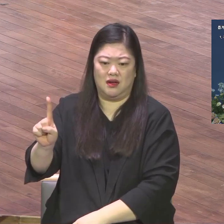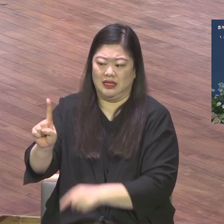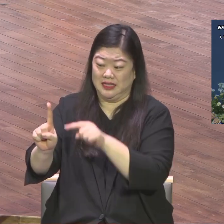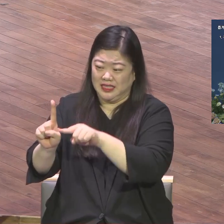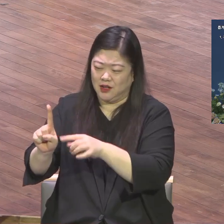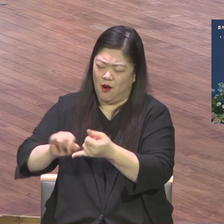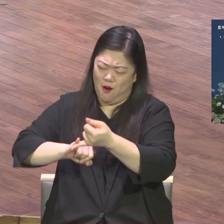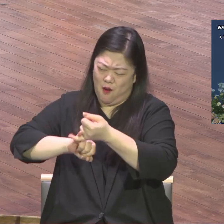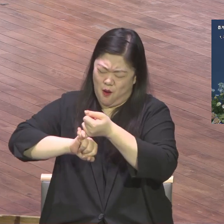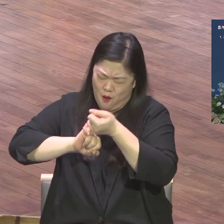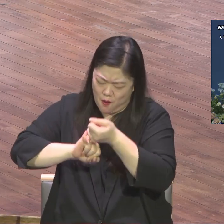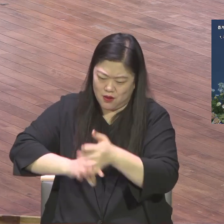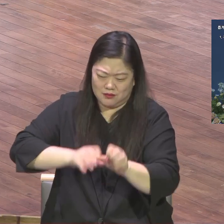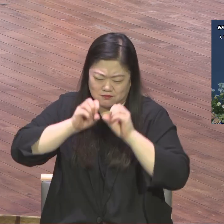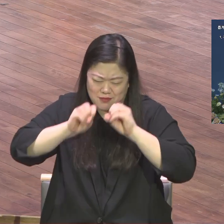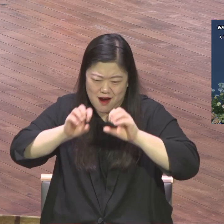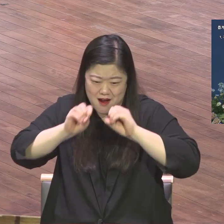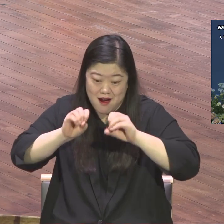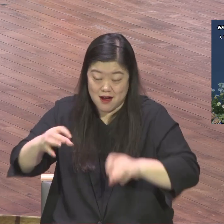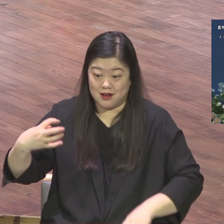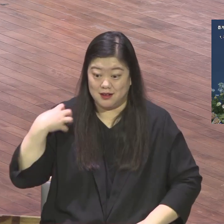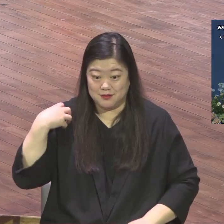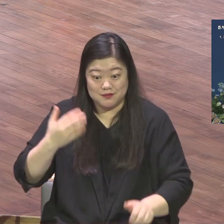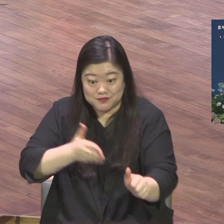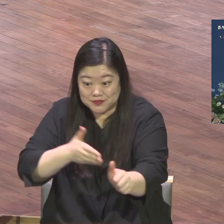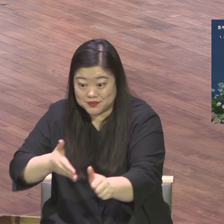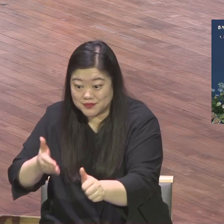절대 제자들 다 되시기를 주님으로 축복합니다.